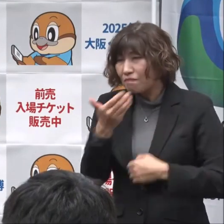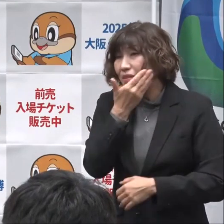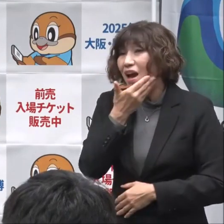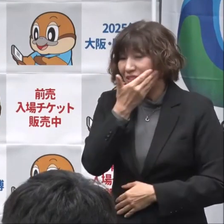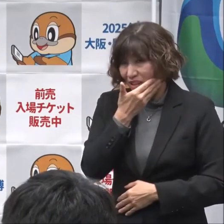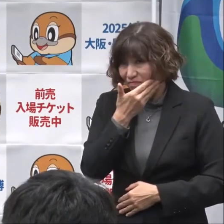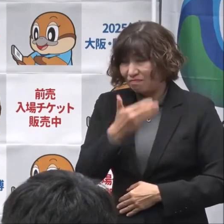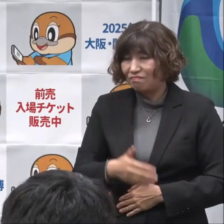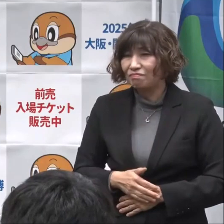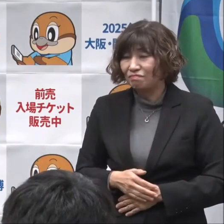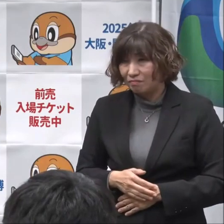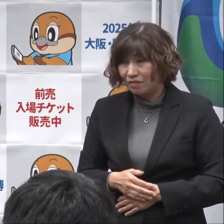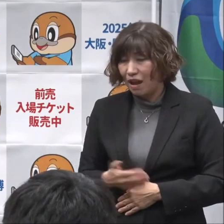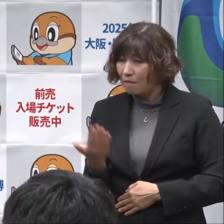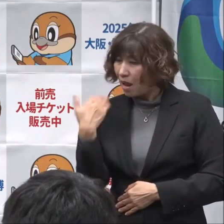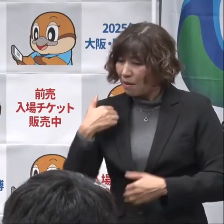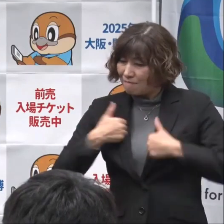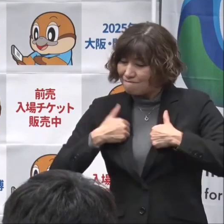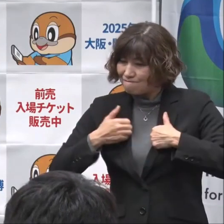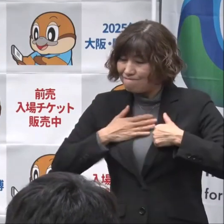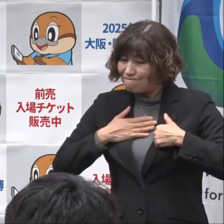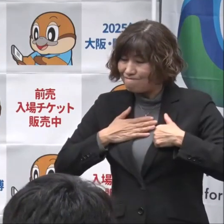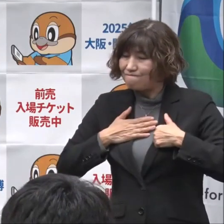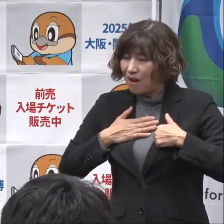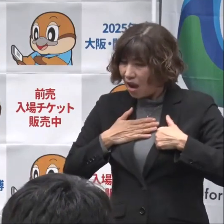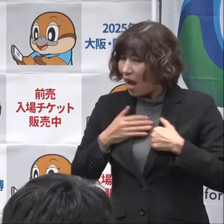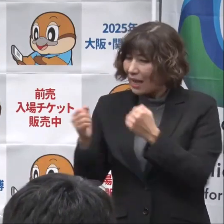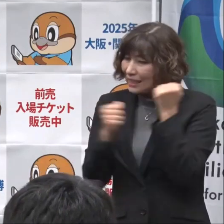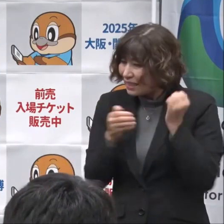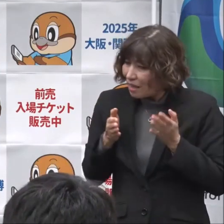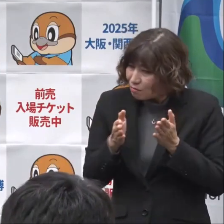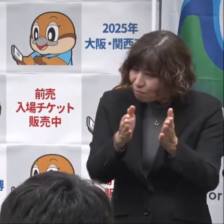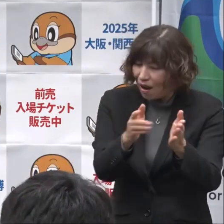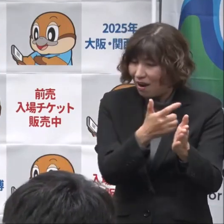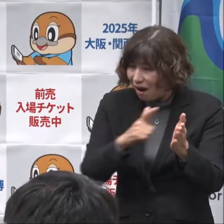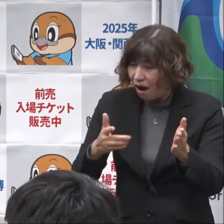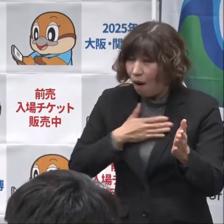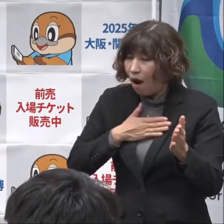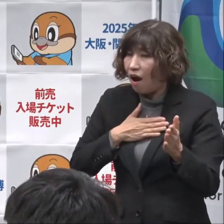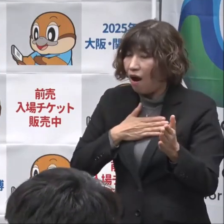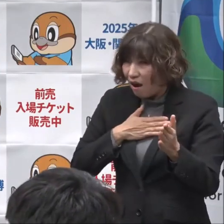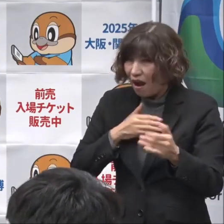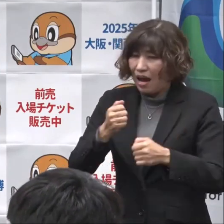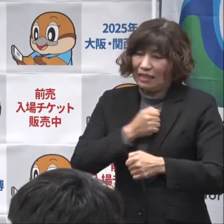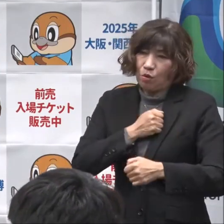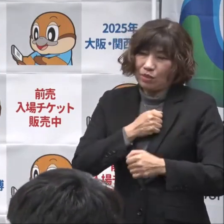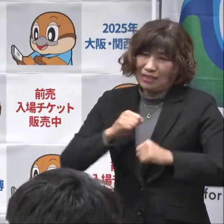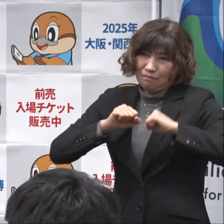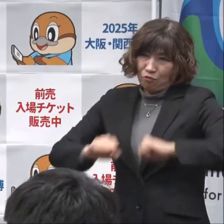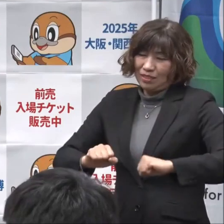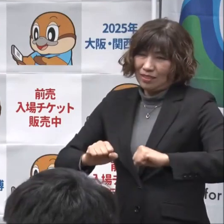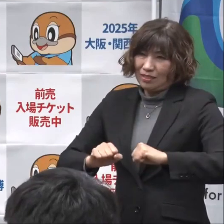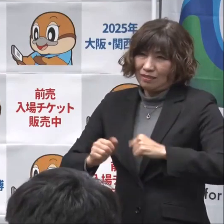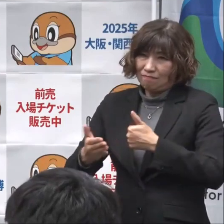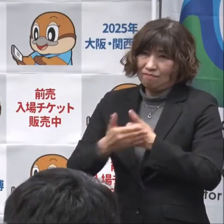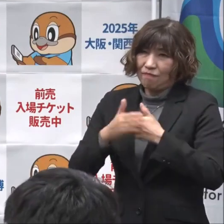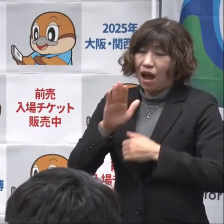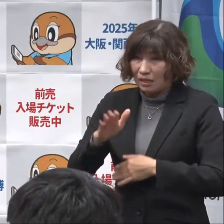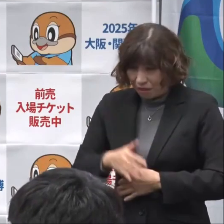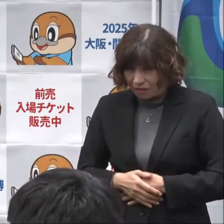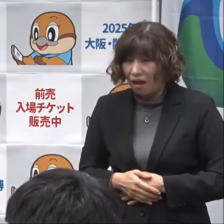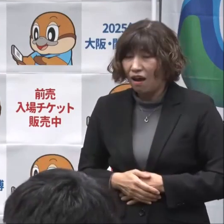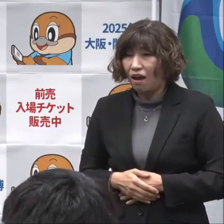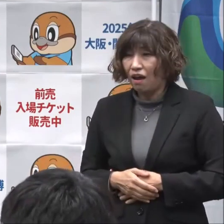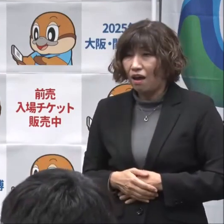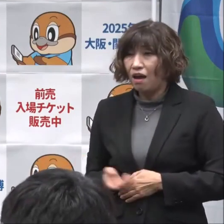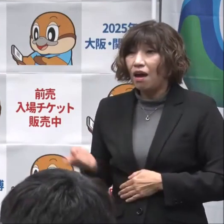りすることで助かる命が多くある。年少に航空機の衝突事故もありました